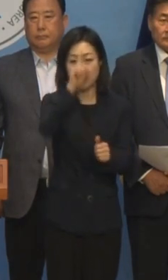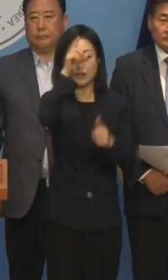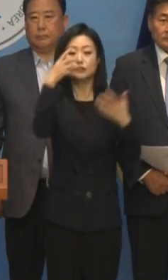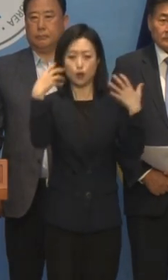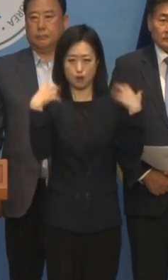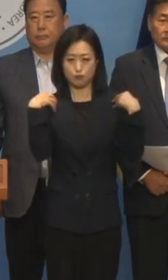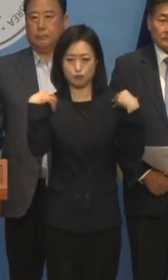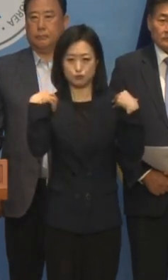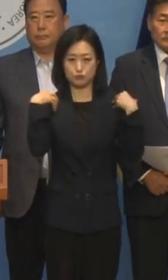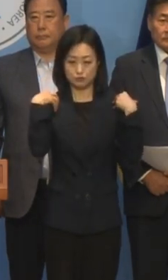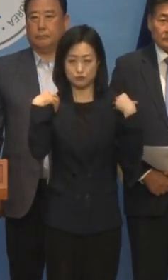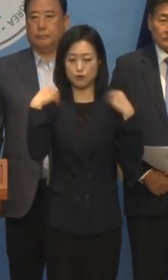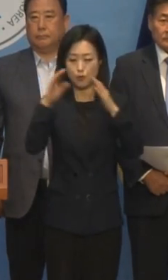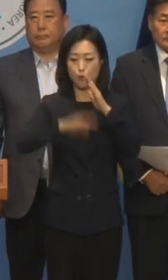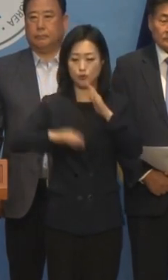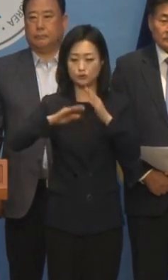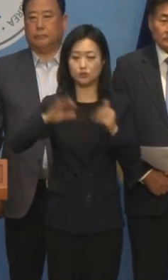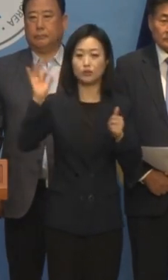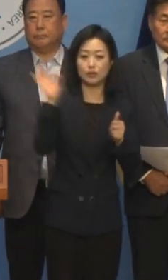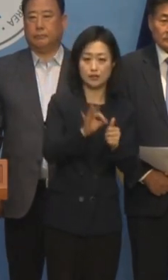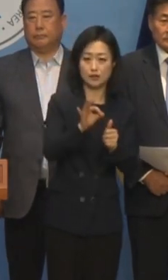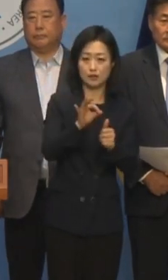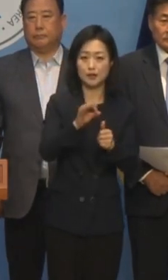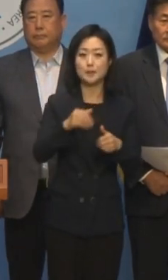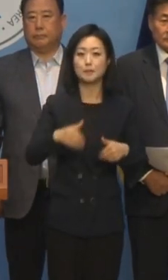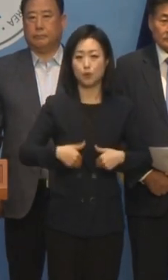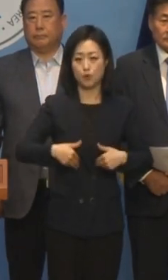시행이 반드시 필요한 이유입니다.